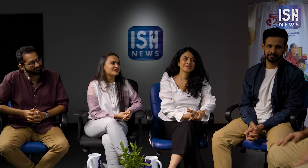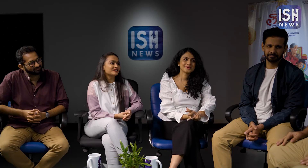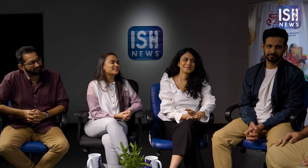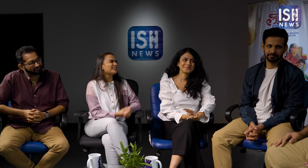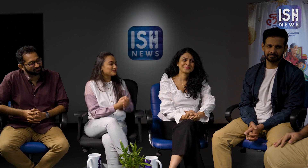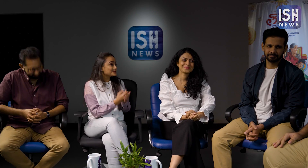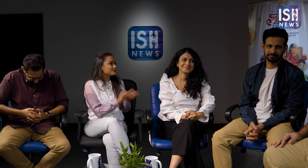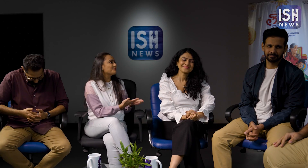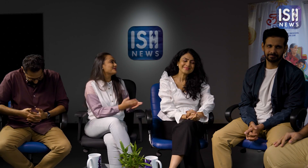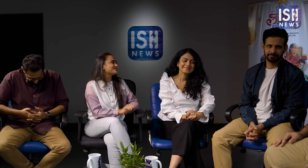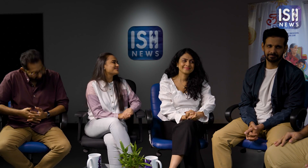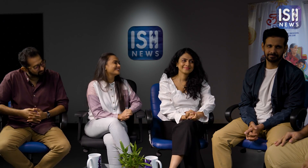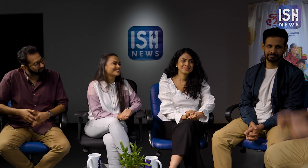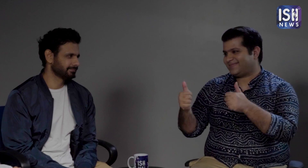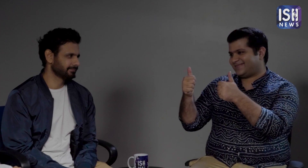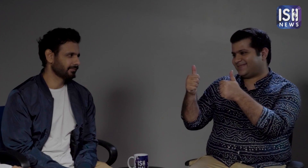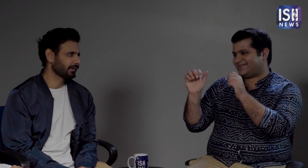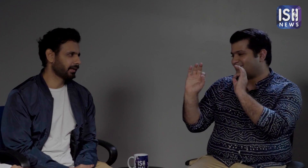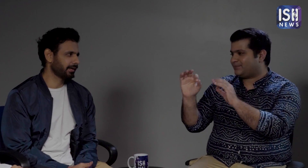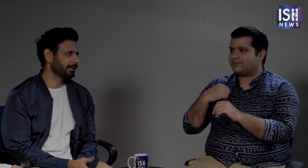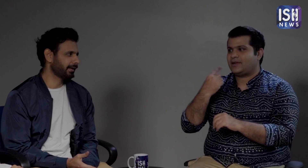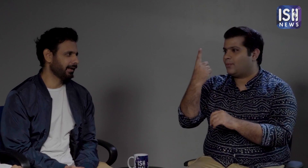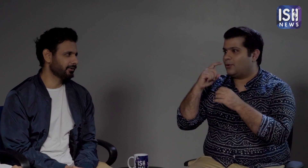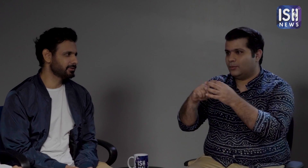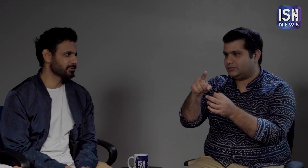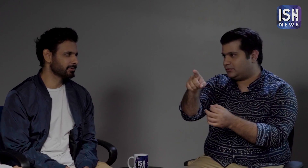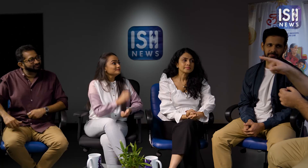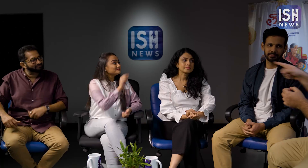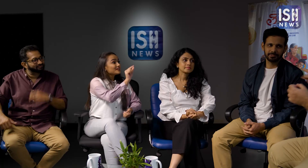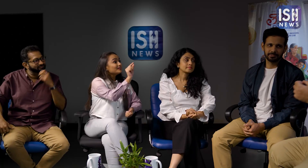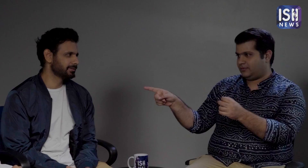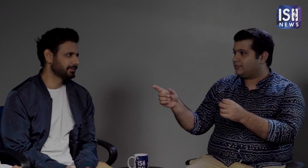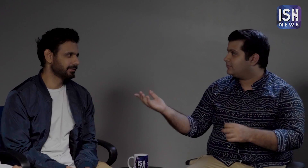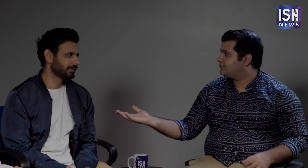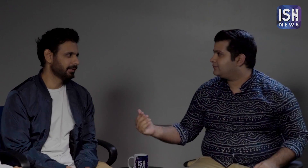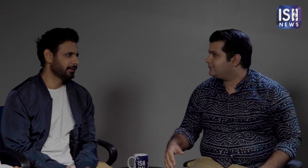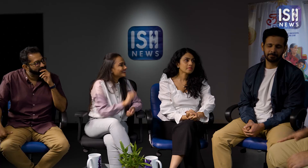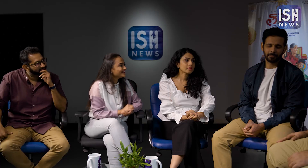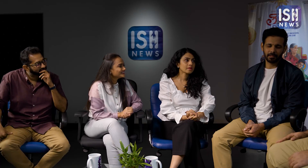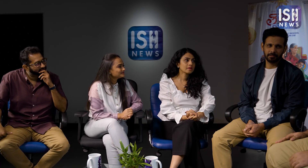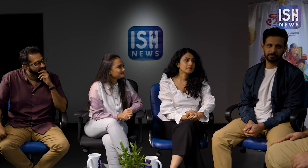अच्छा फील करेंगे. थैंक यू सो मच. Can I also